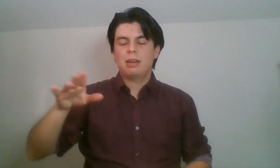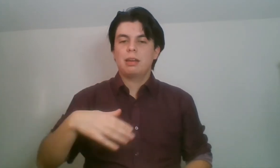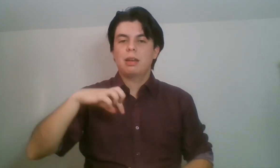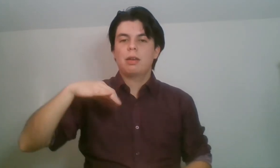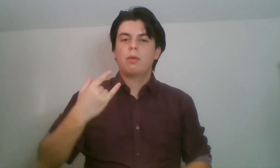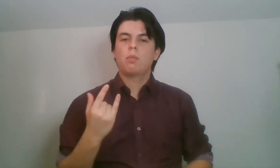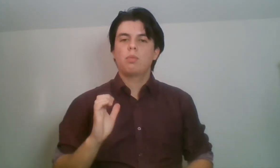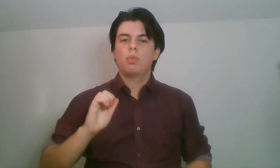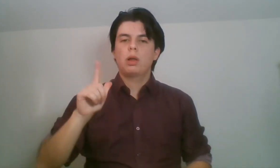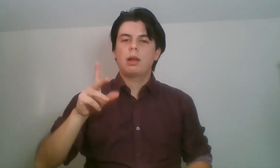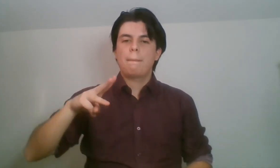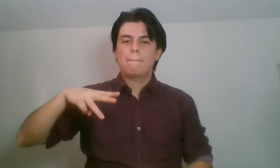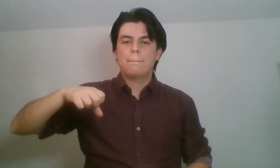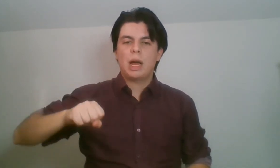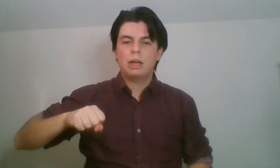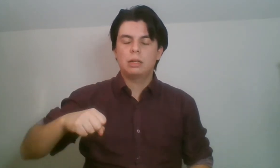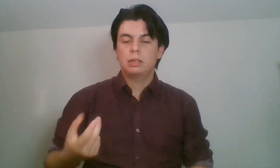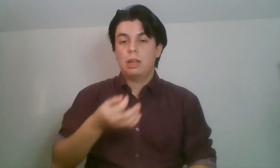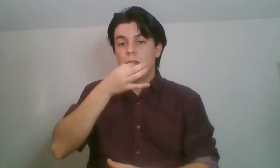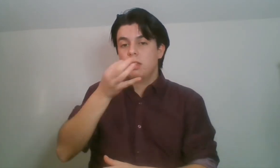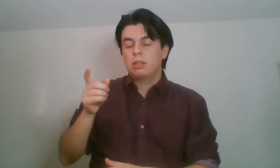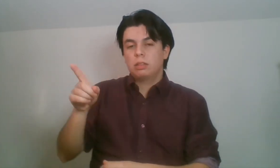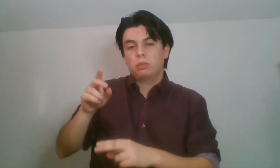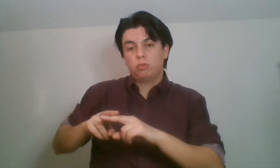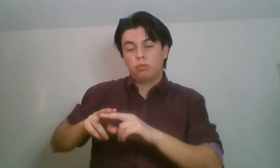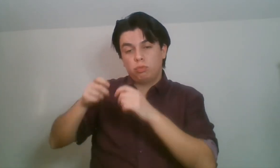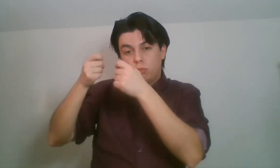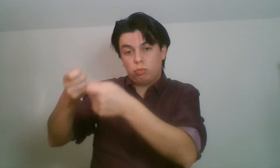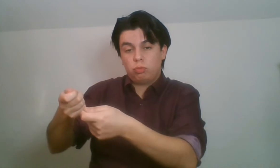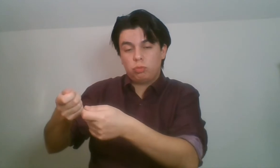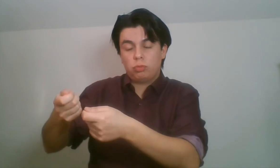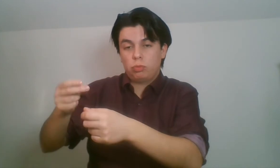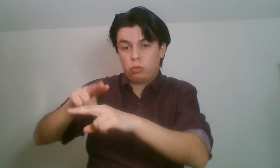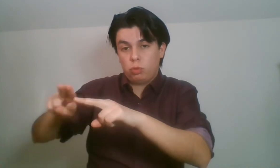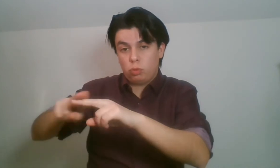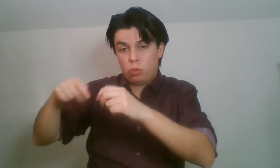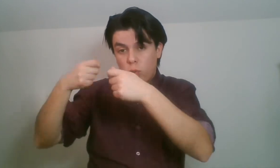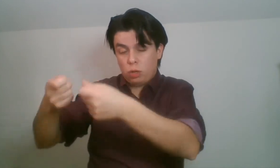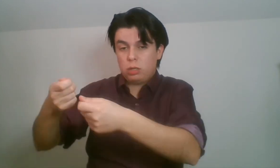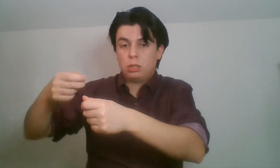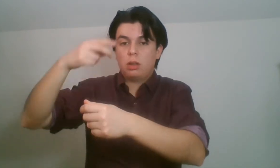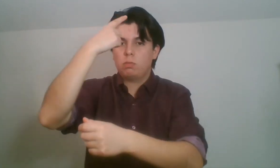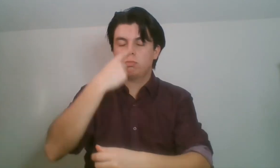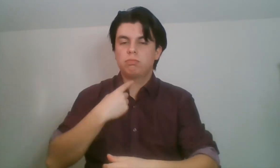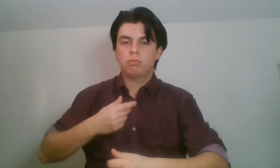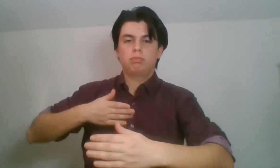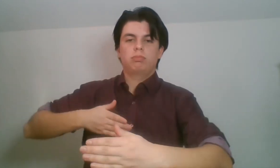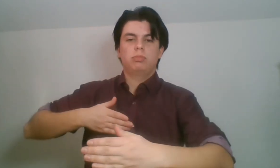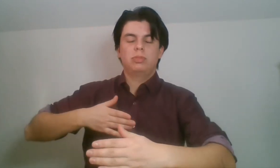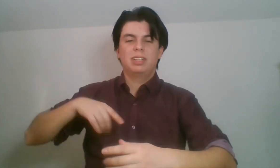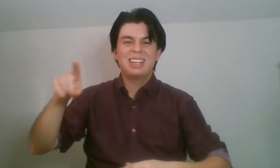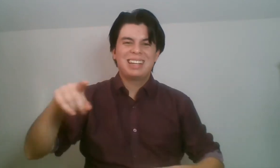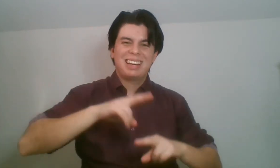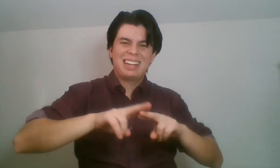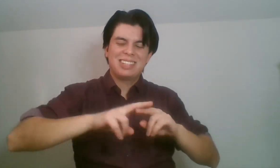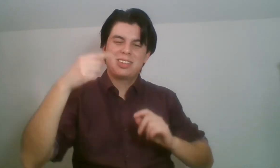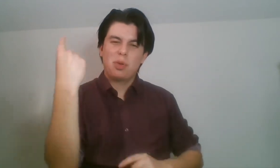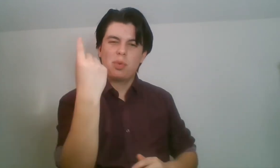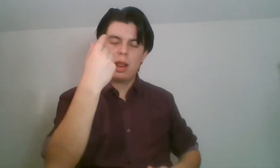muy involucrado en la creación de la plaza, le encargaron a Hernán, el escultor, que hiciera una escultura,